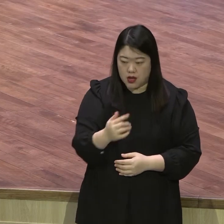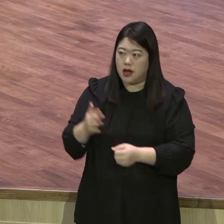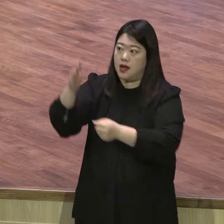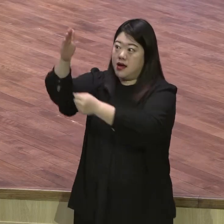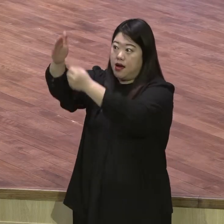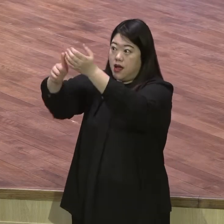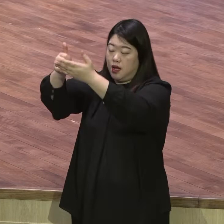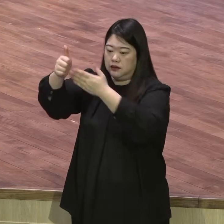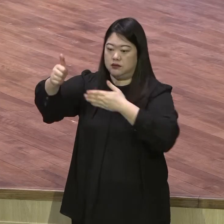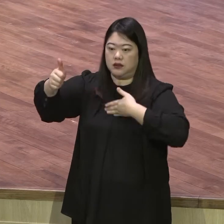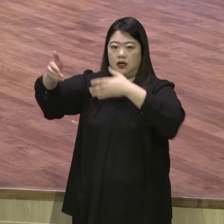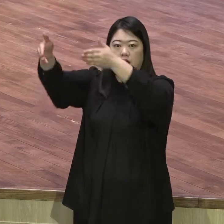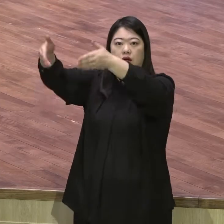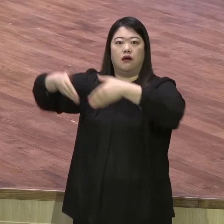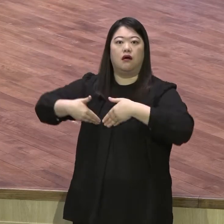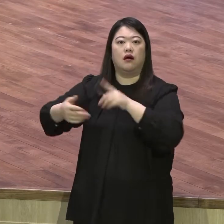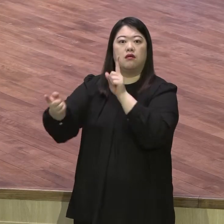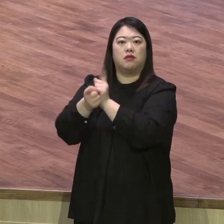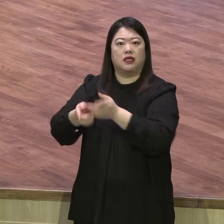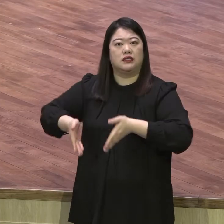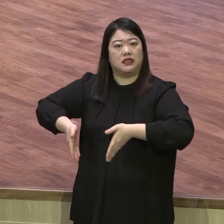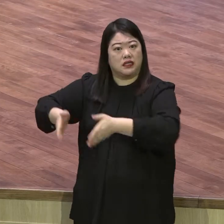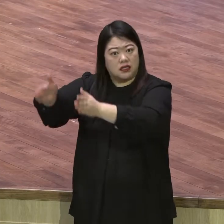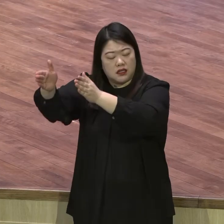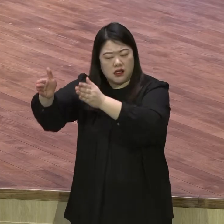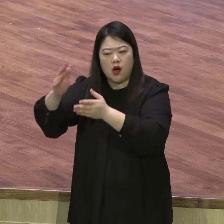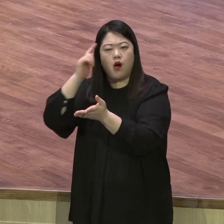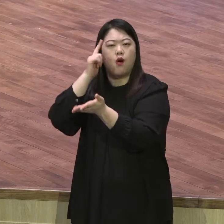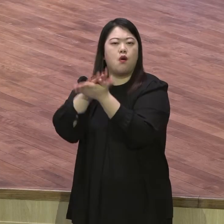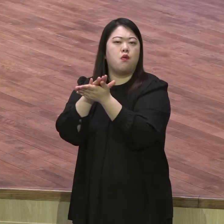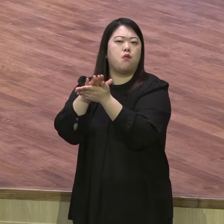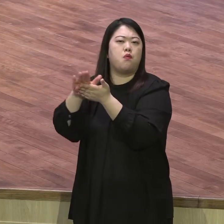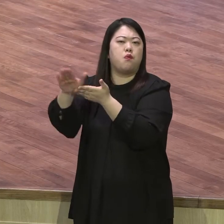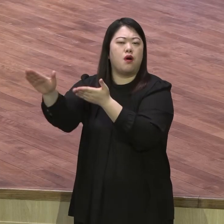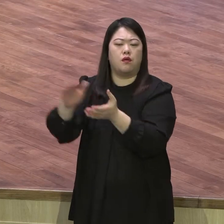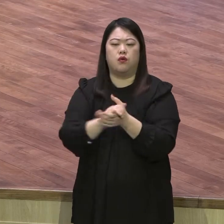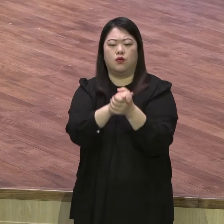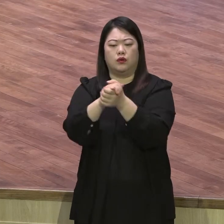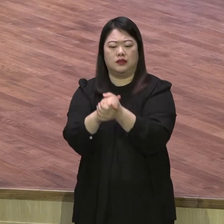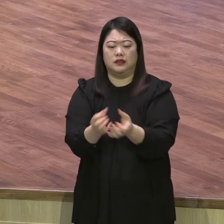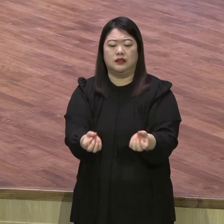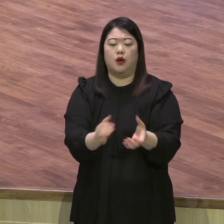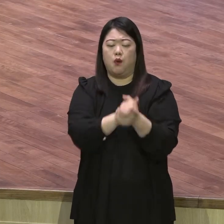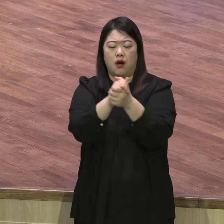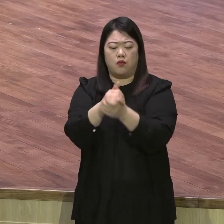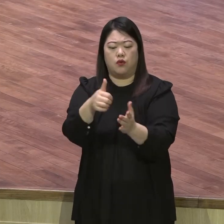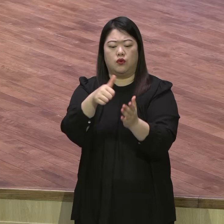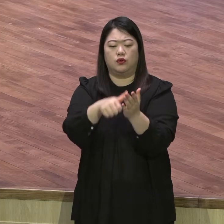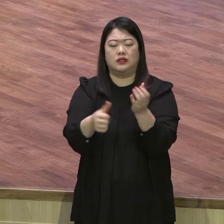화목, 화해하라고, 화평을 회복하라고 화목 제물이 되셨다 그랬잖아요.